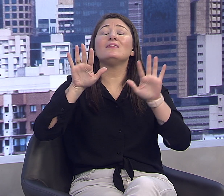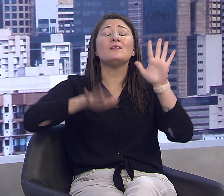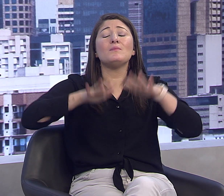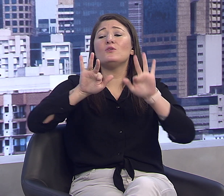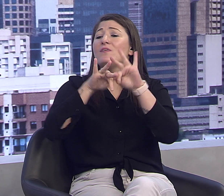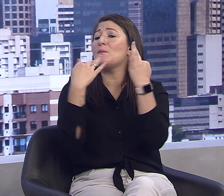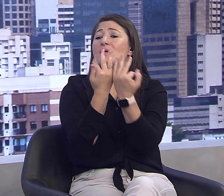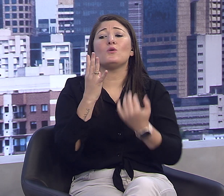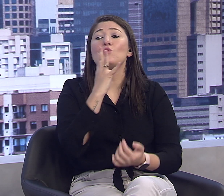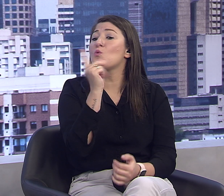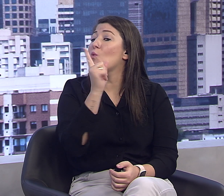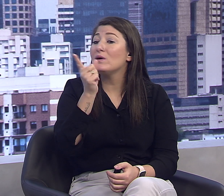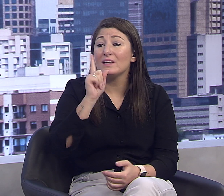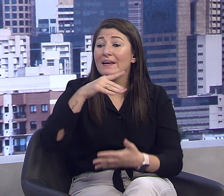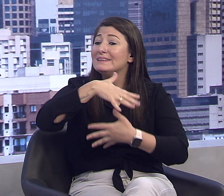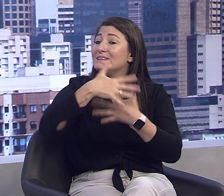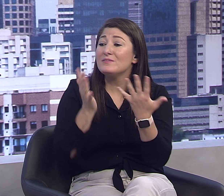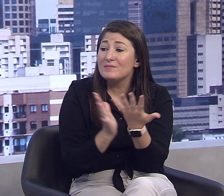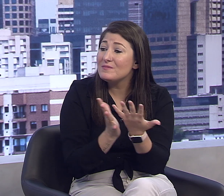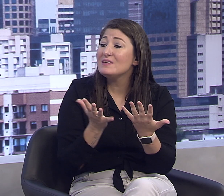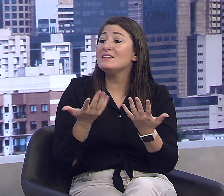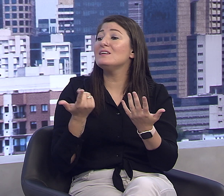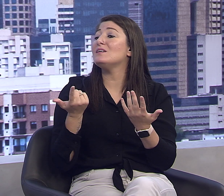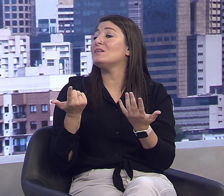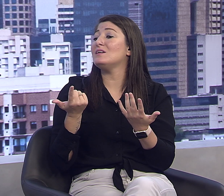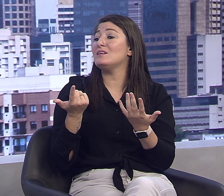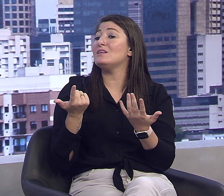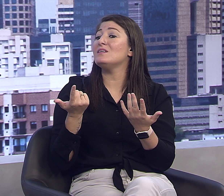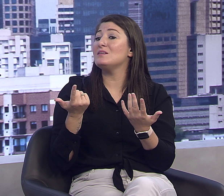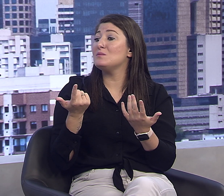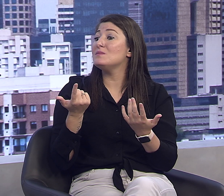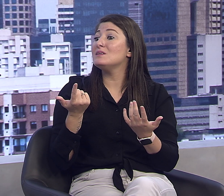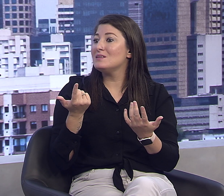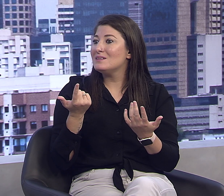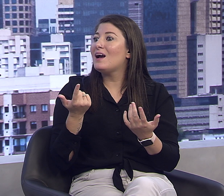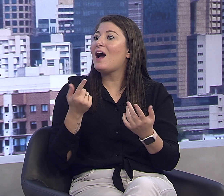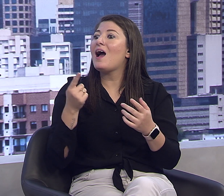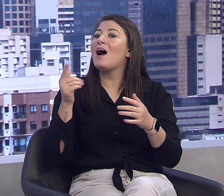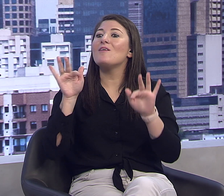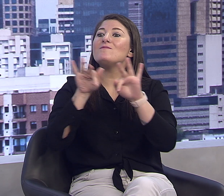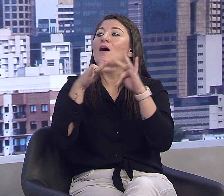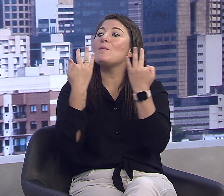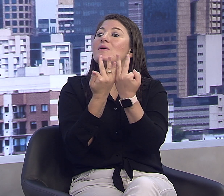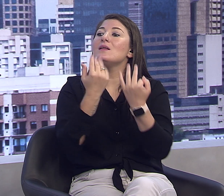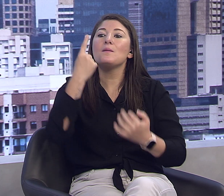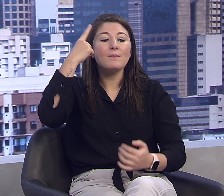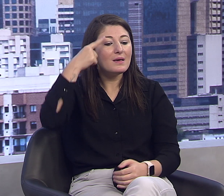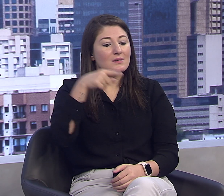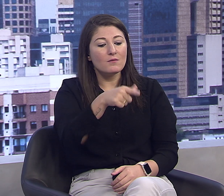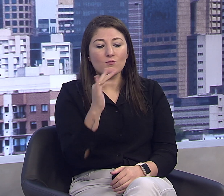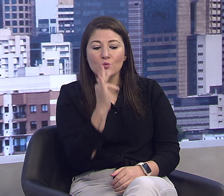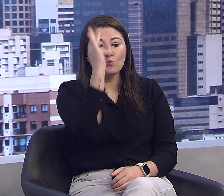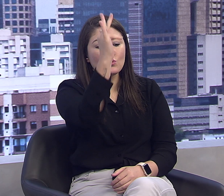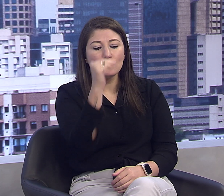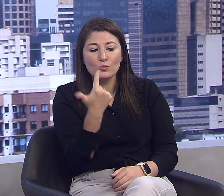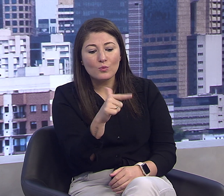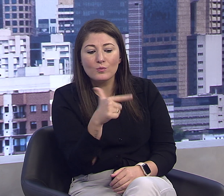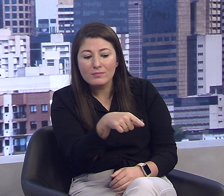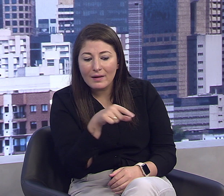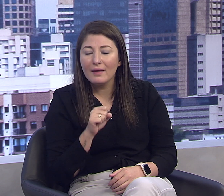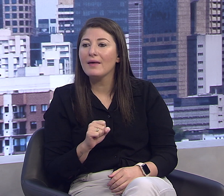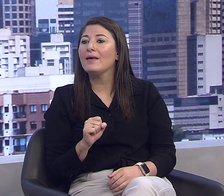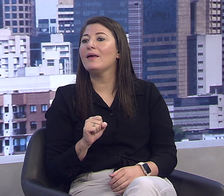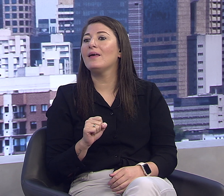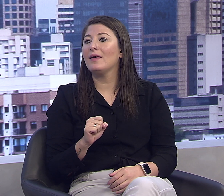interior. O acesso à informação, à educação é muito mais difícil, porque às vezes a própria família não conhece a língua de